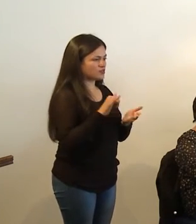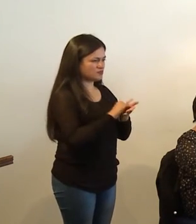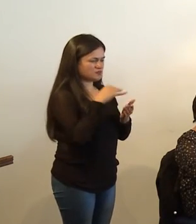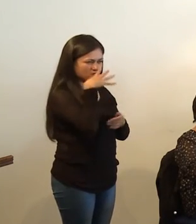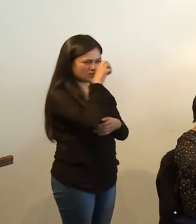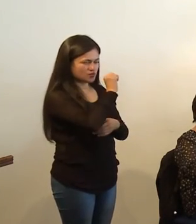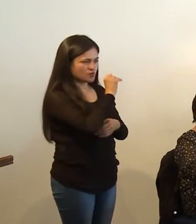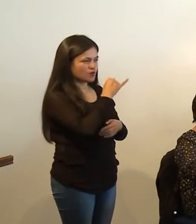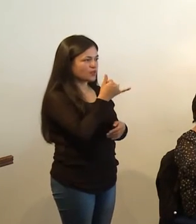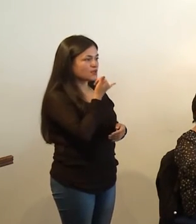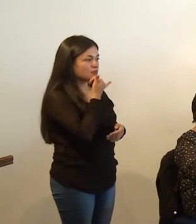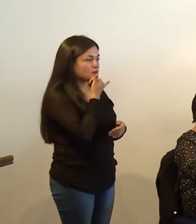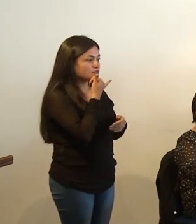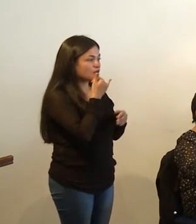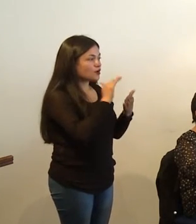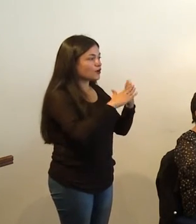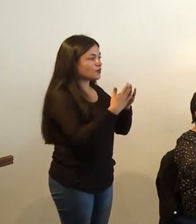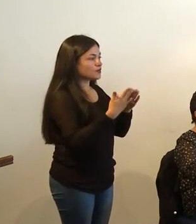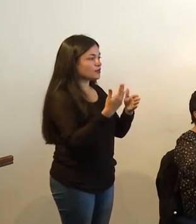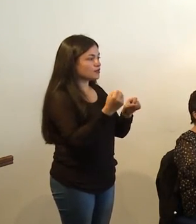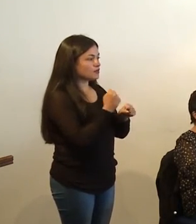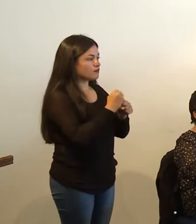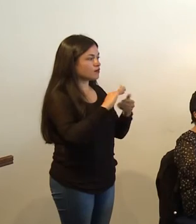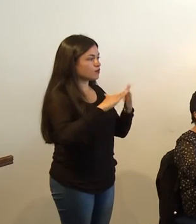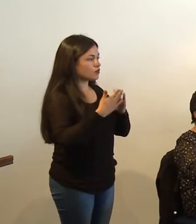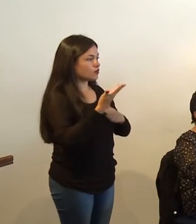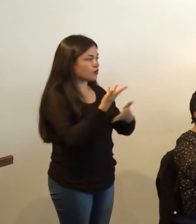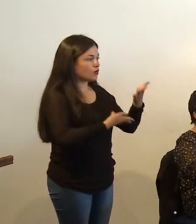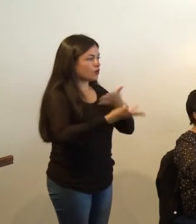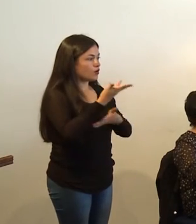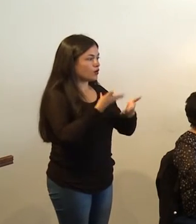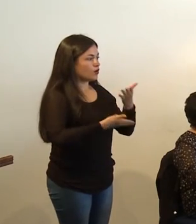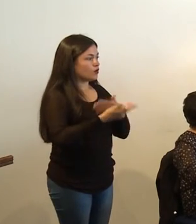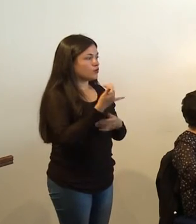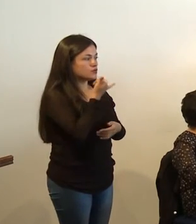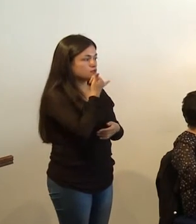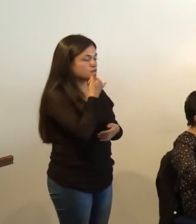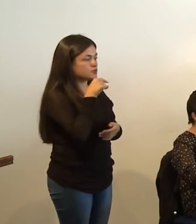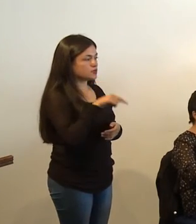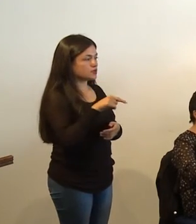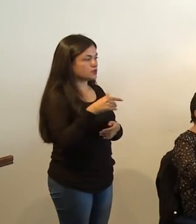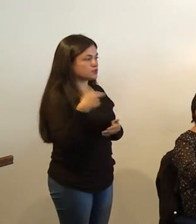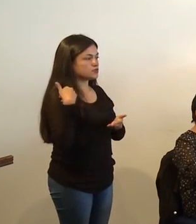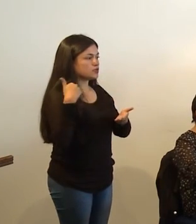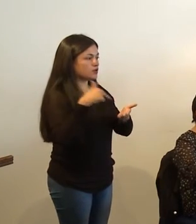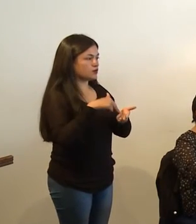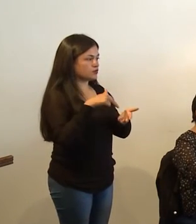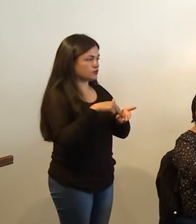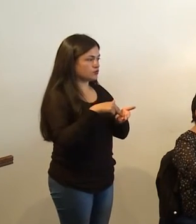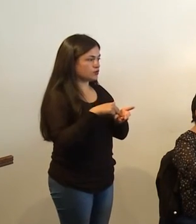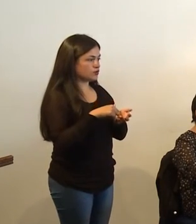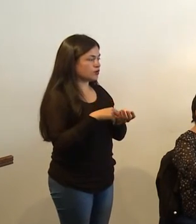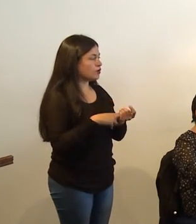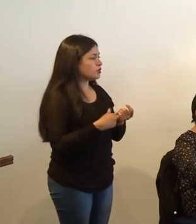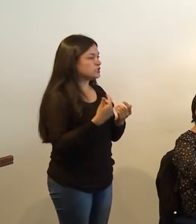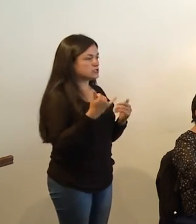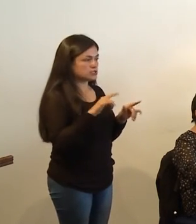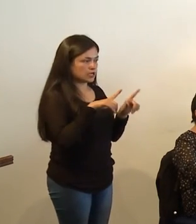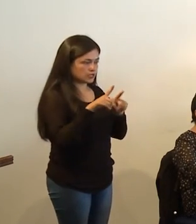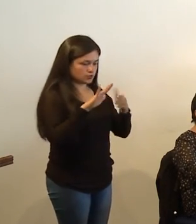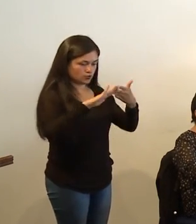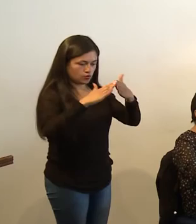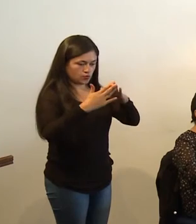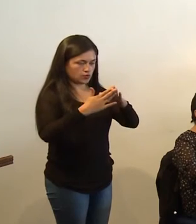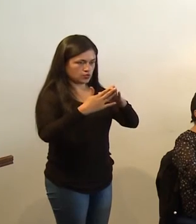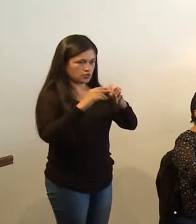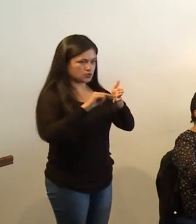digo, bueno, ahí hay una potencia muy grande. Entonces solo con este autor ya estaríamos en otra clave,